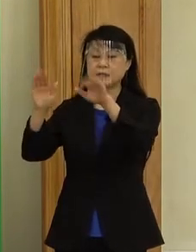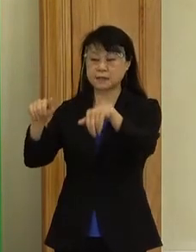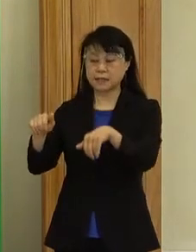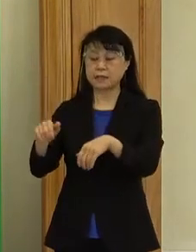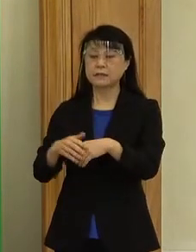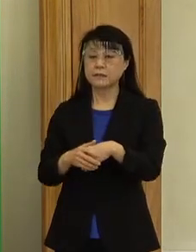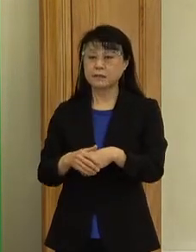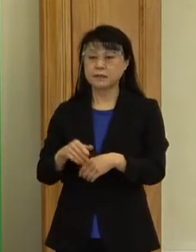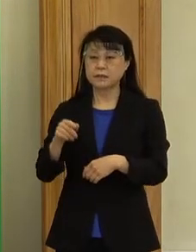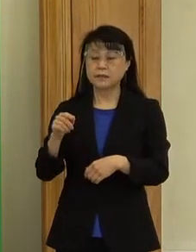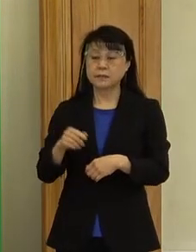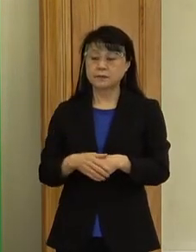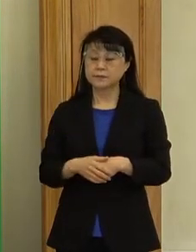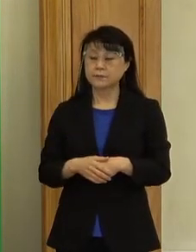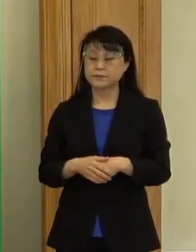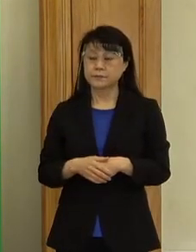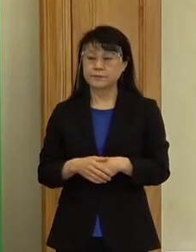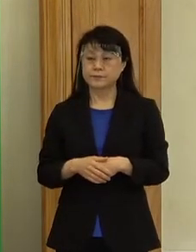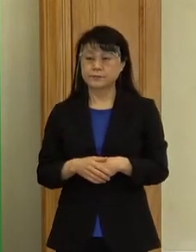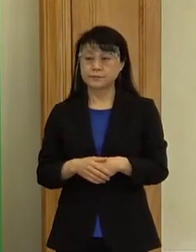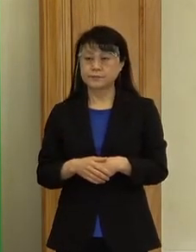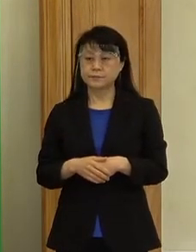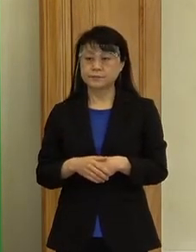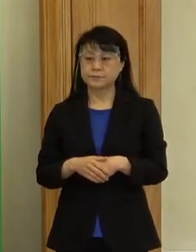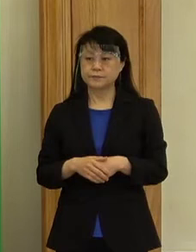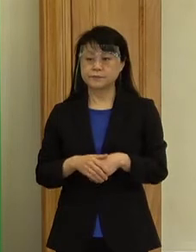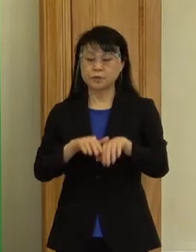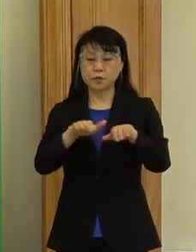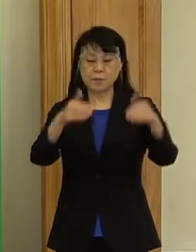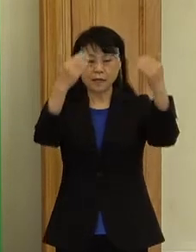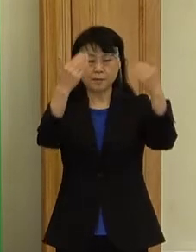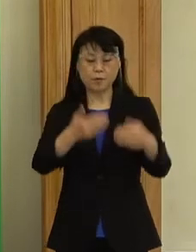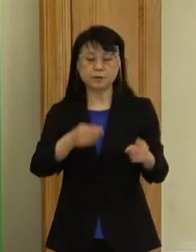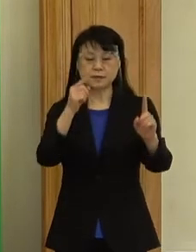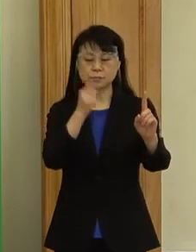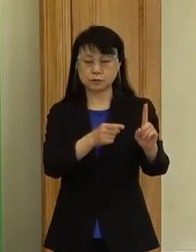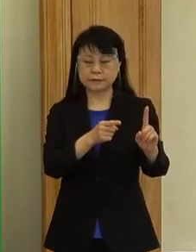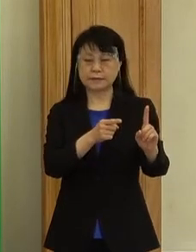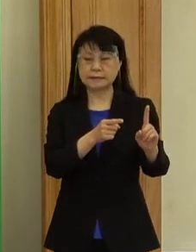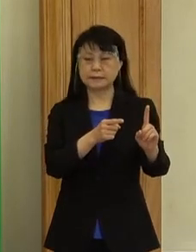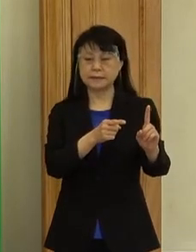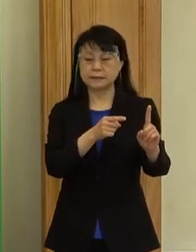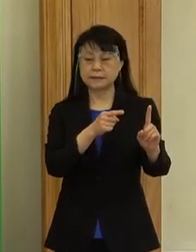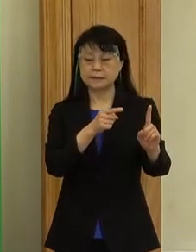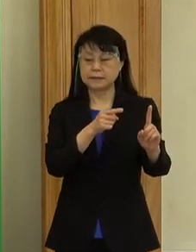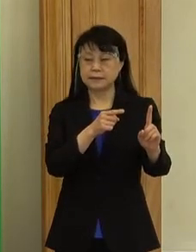あのそういうことの まん延防止と重点措置の